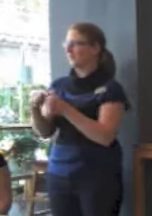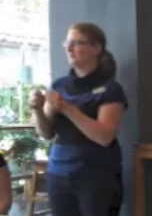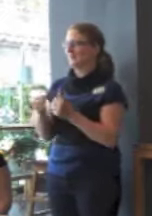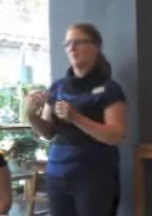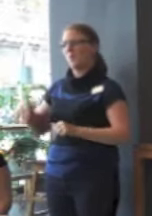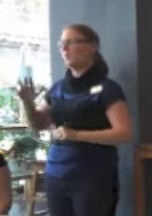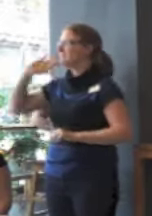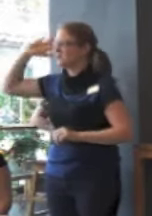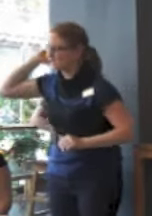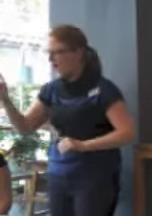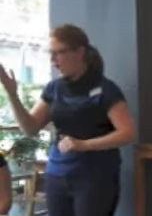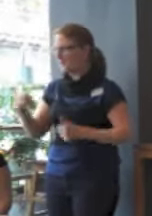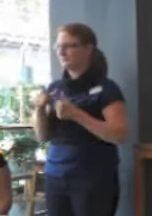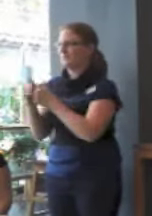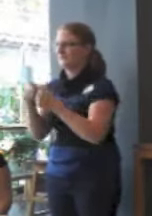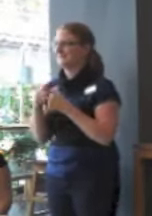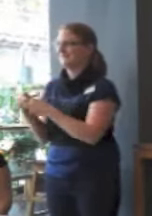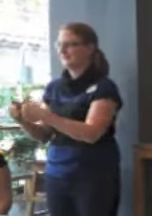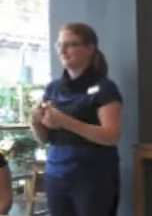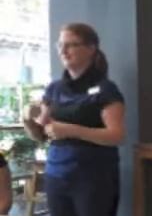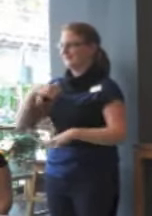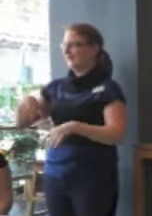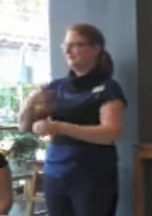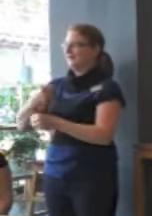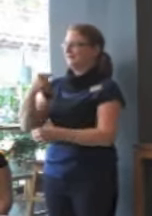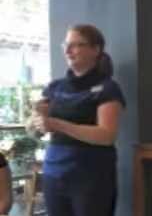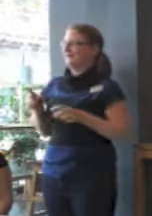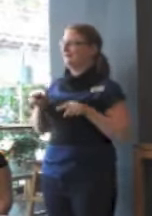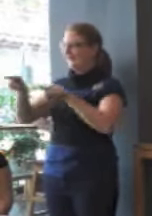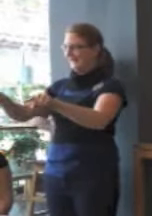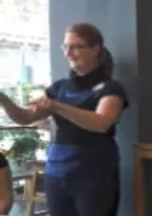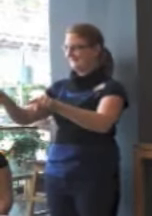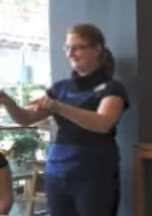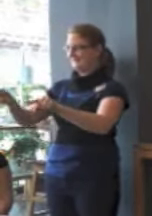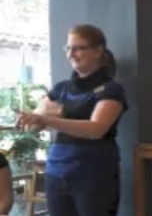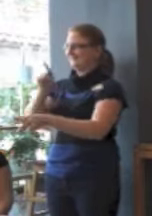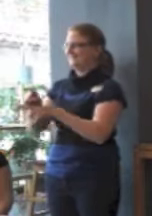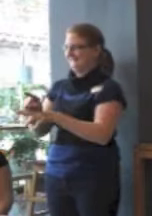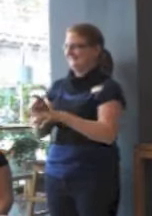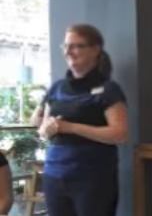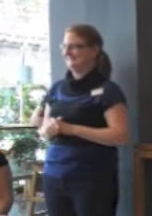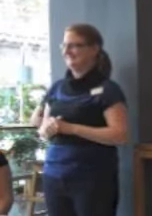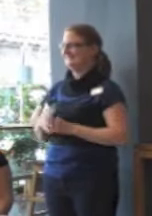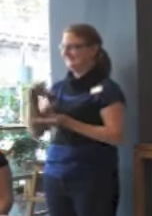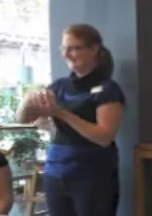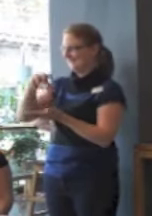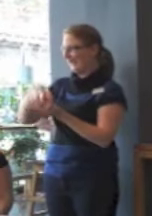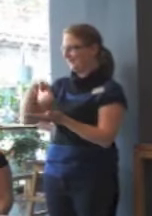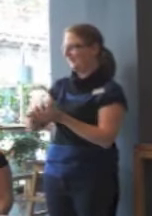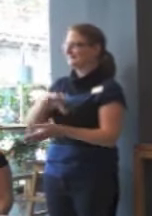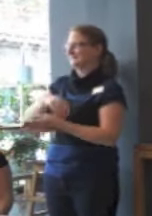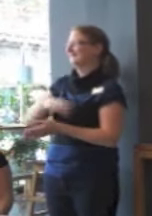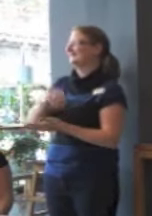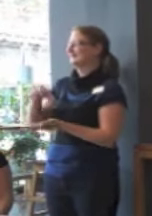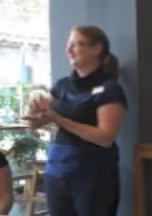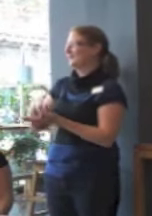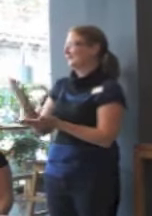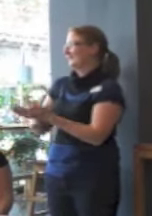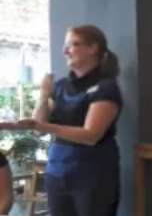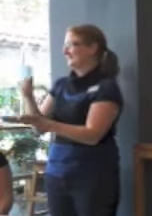organisation. Jag arbetade parallellt ett stort utredningsuppdrag jag hade med staten och med Sveriges kommun och landsting.